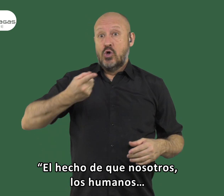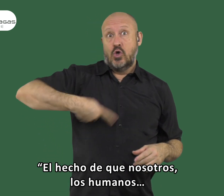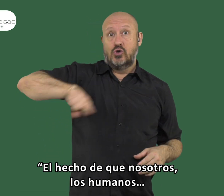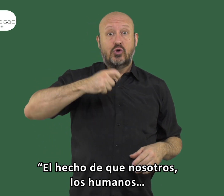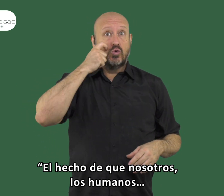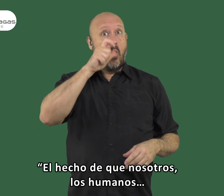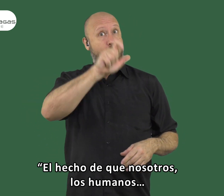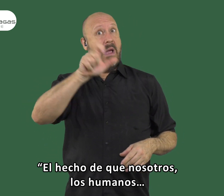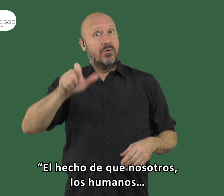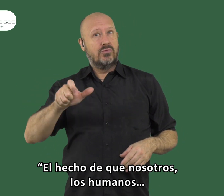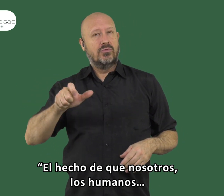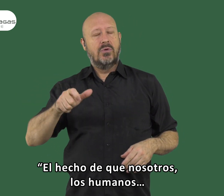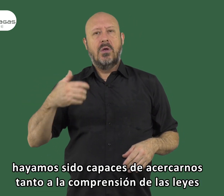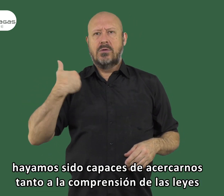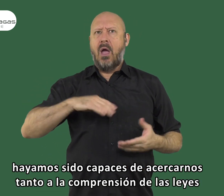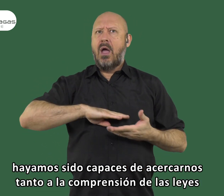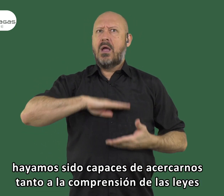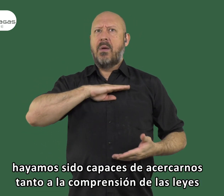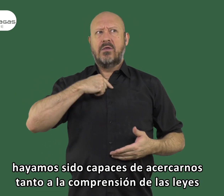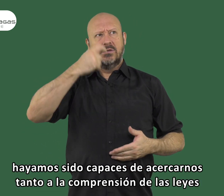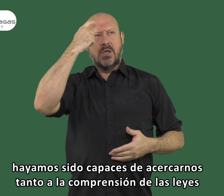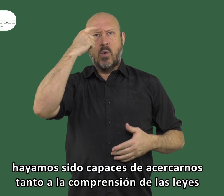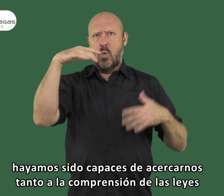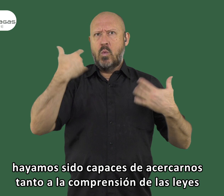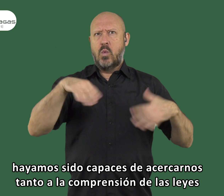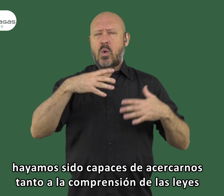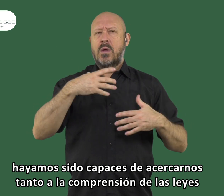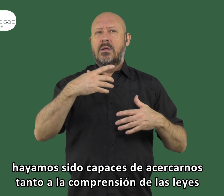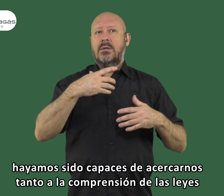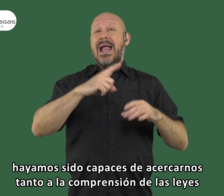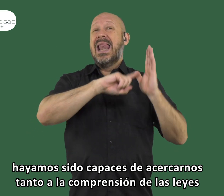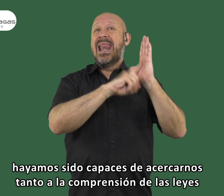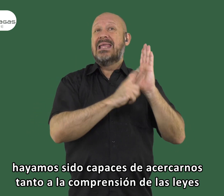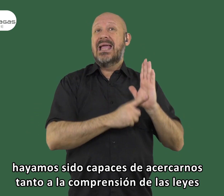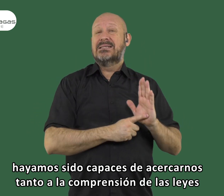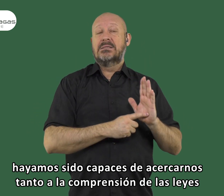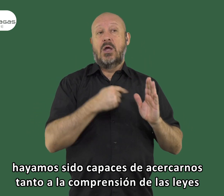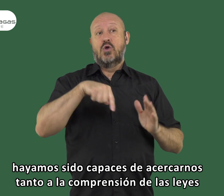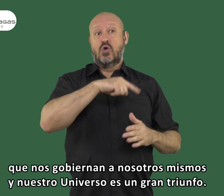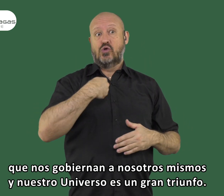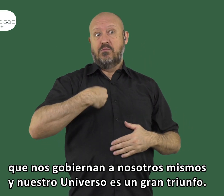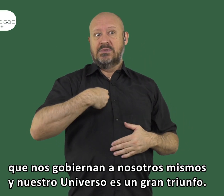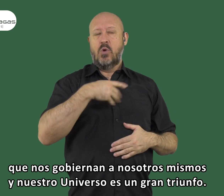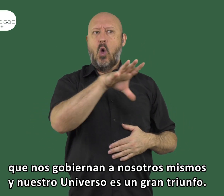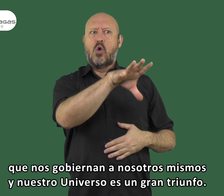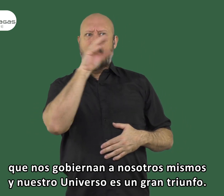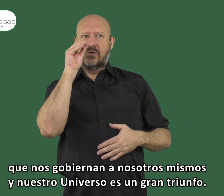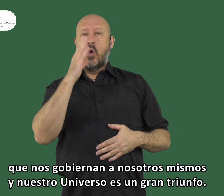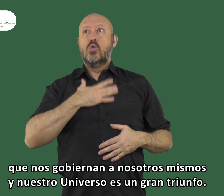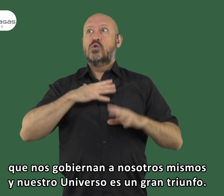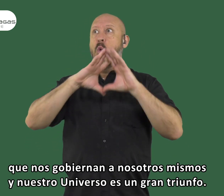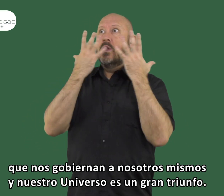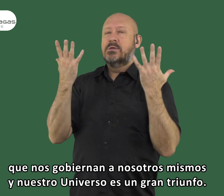El hecho de que nosotros, los humanos, hayamos sido capaces de acercarnos tanto a la comprensión de las leyes que nos gobiernan a nosotros